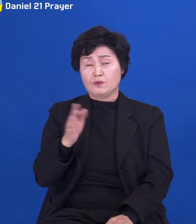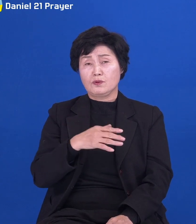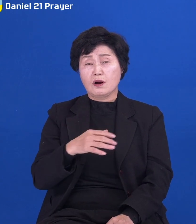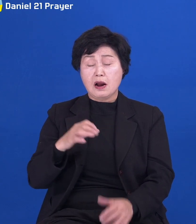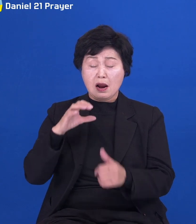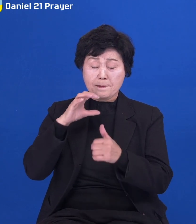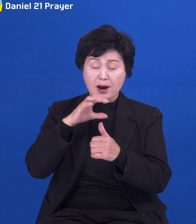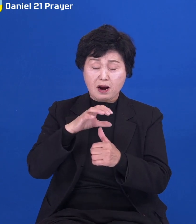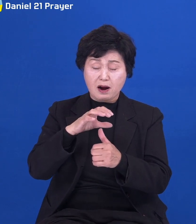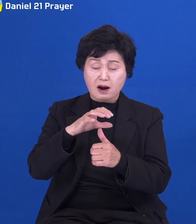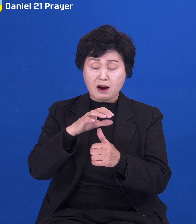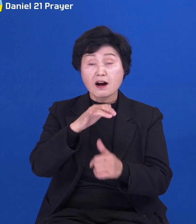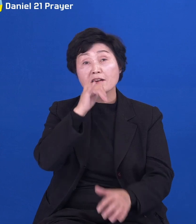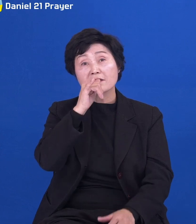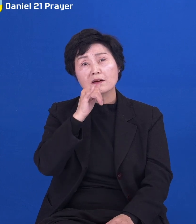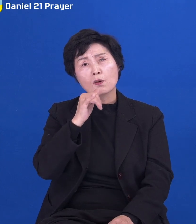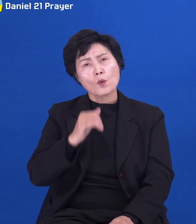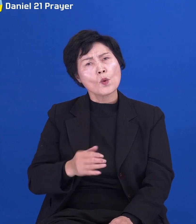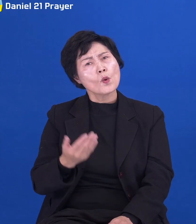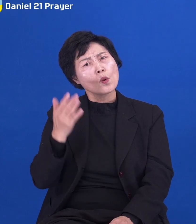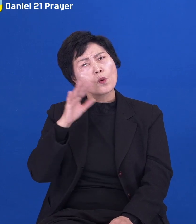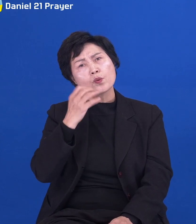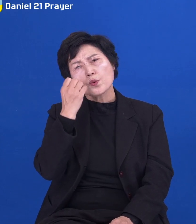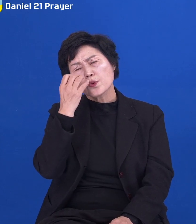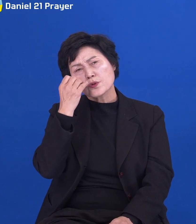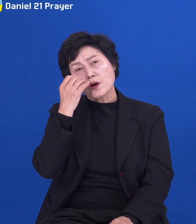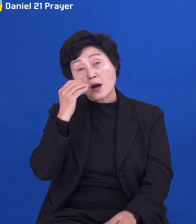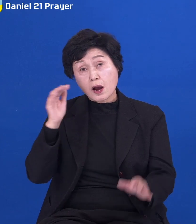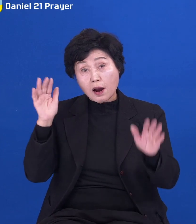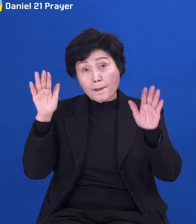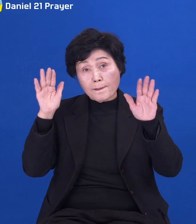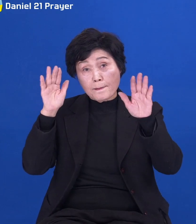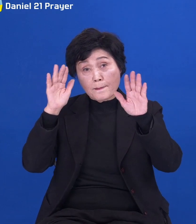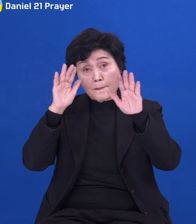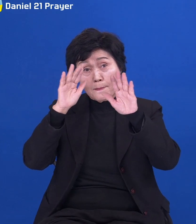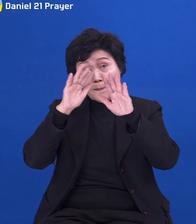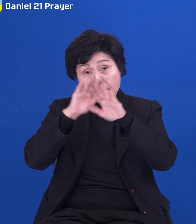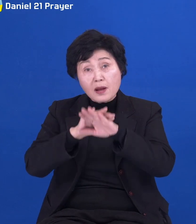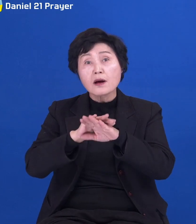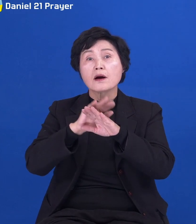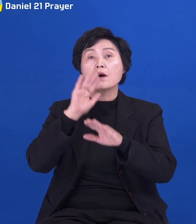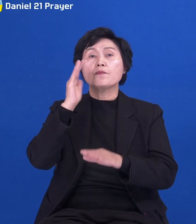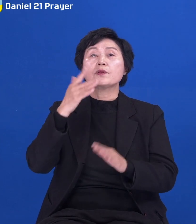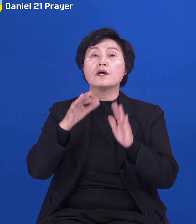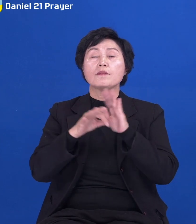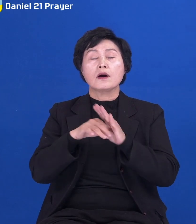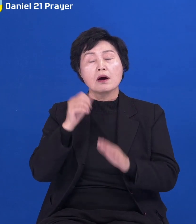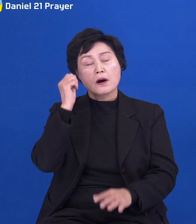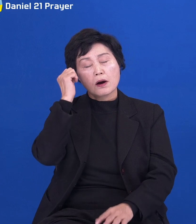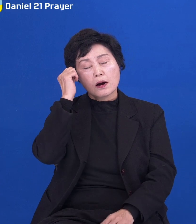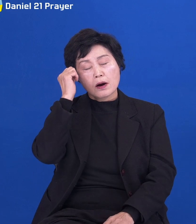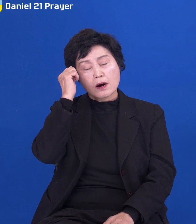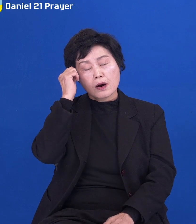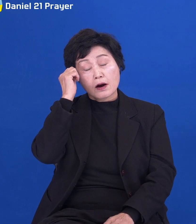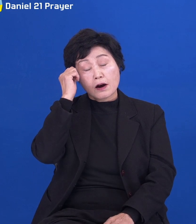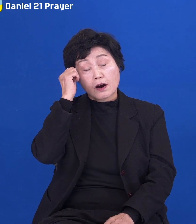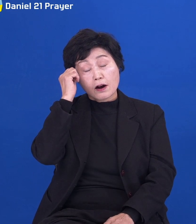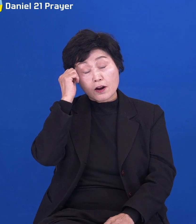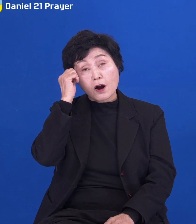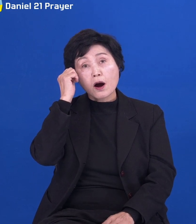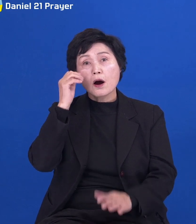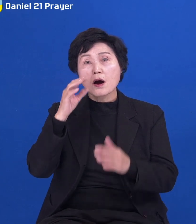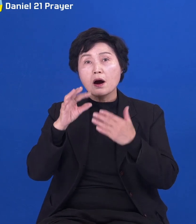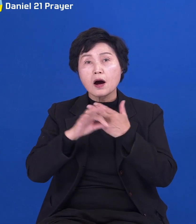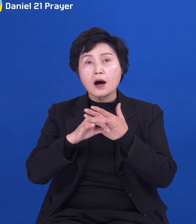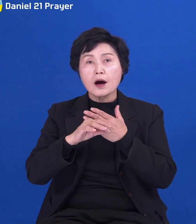그런데요, 참 이상하게도 밤이 되고 누구 잠을 청하면 어디선가 모르는 찬송 소리가 제